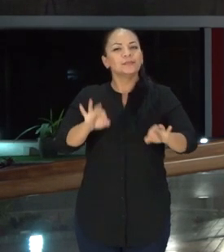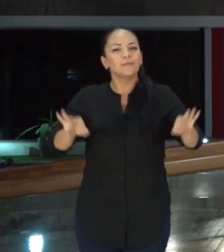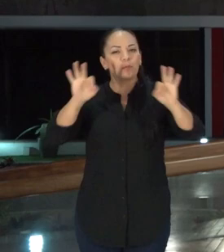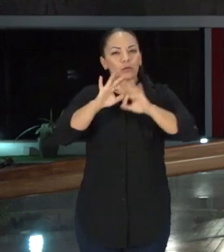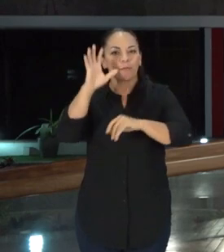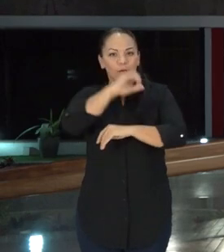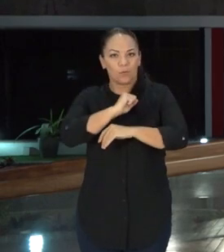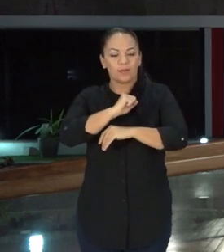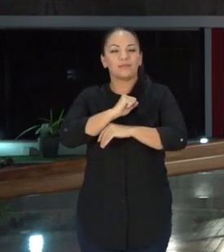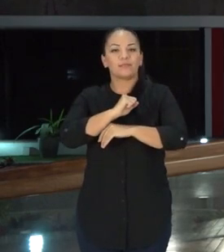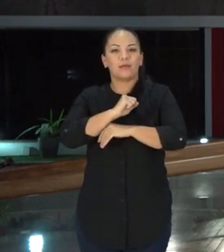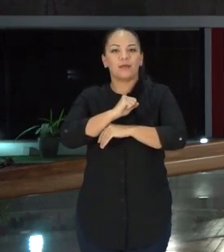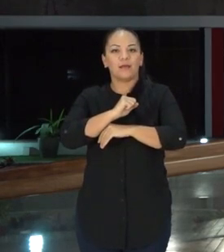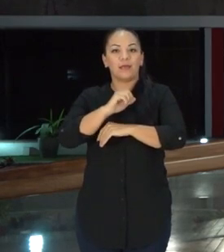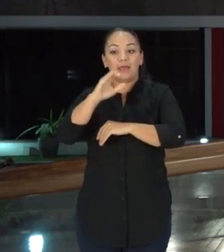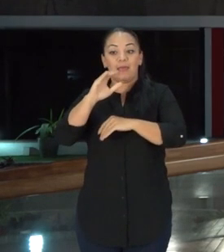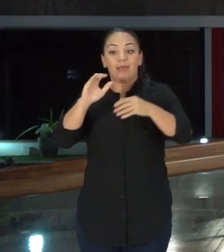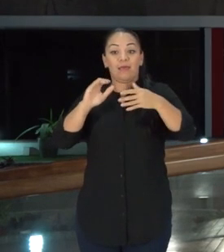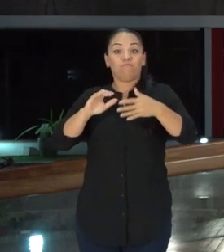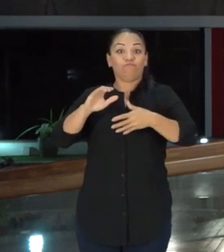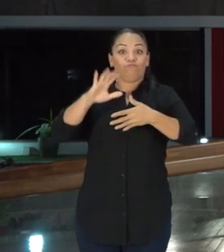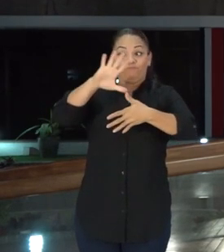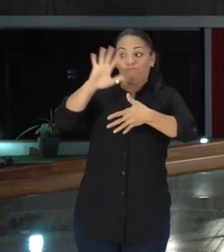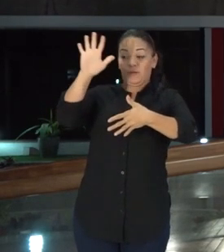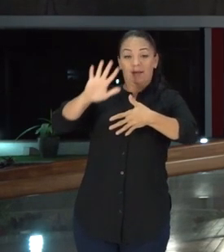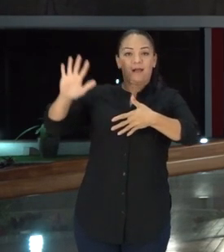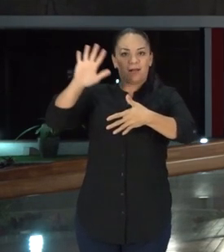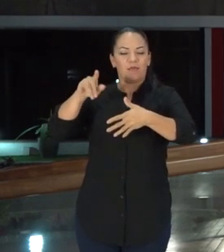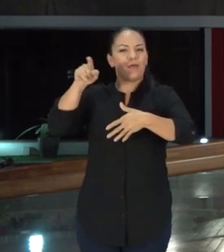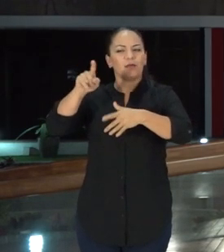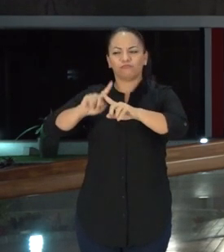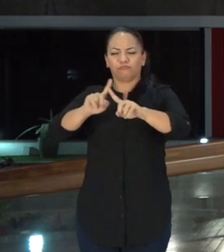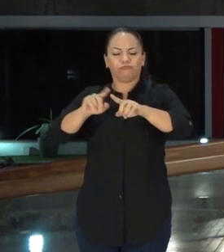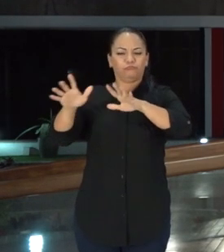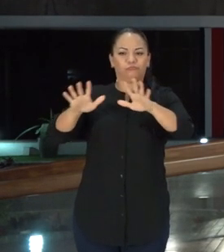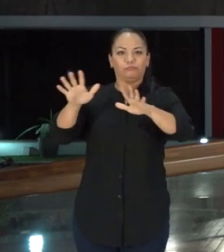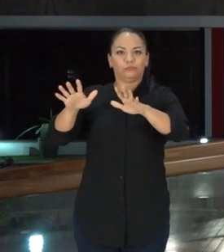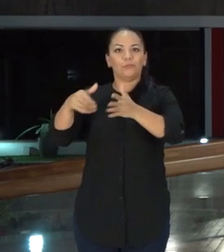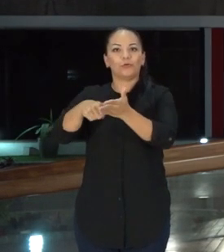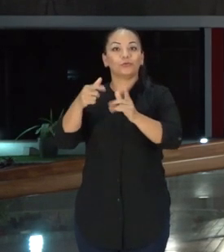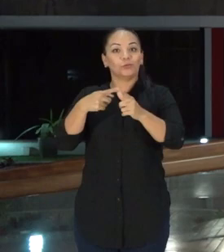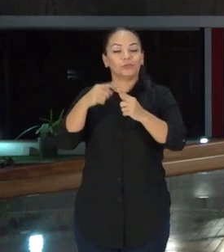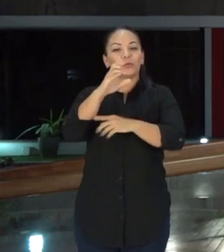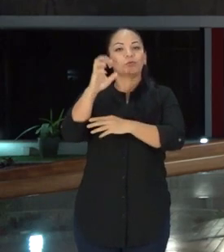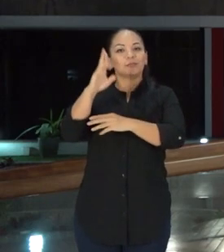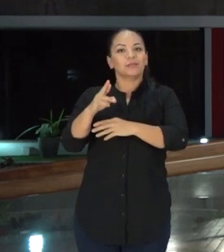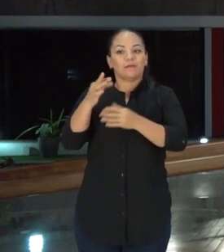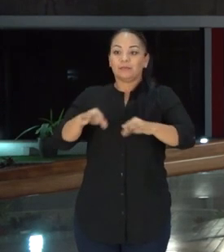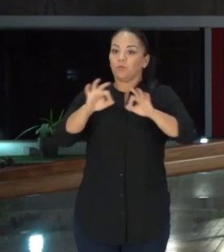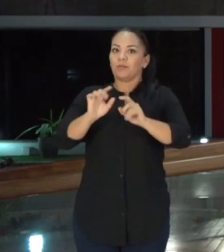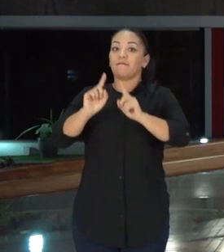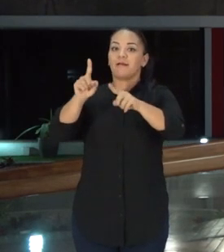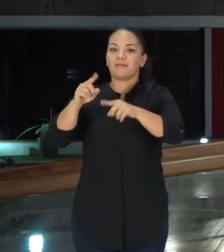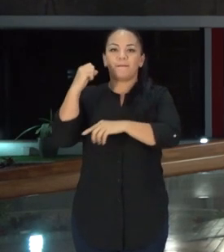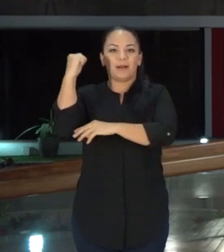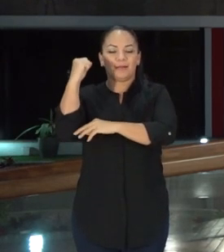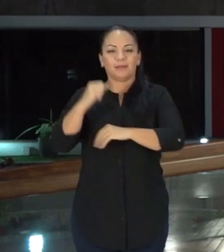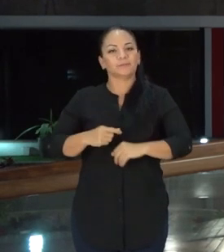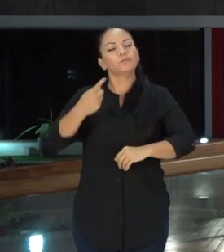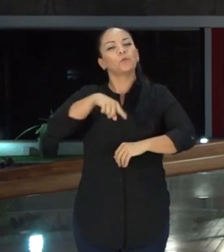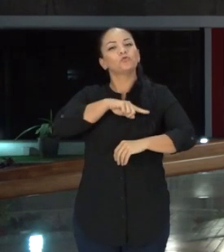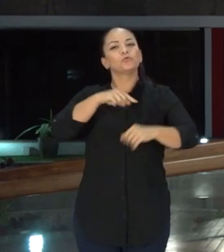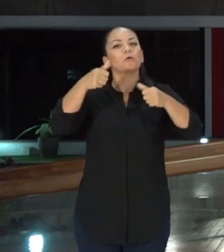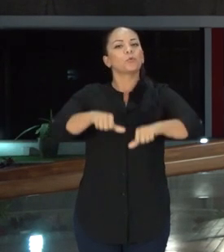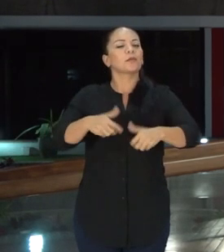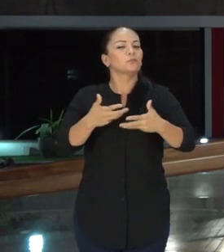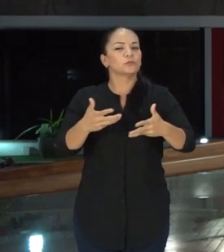el Caribe hay una gran dispersión de votos. Cuando Costa Rica sale, sale a ganar. Acordamos valorar esto, yo